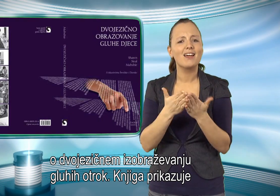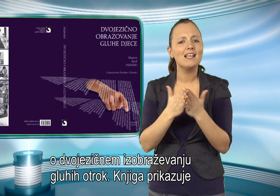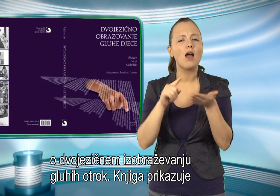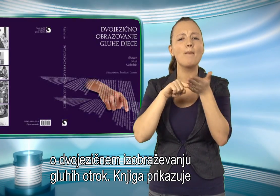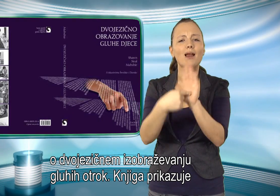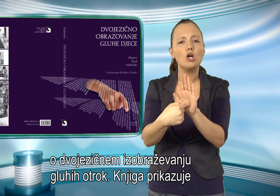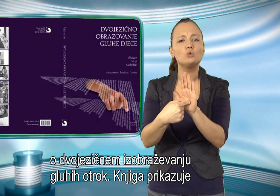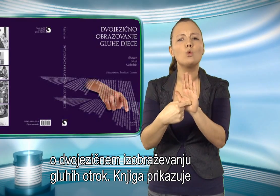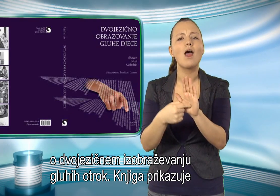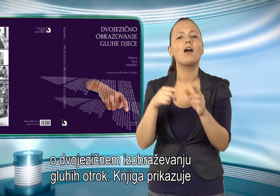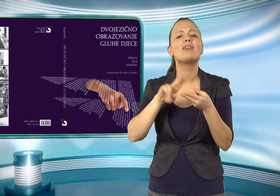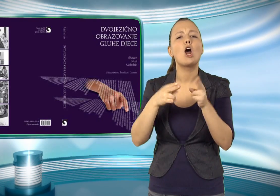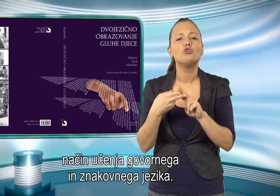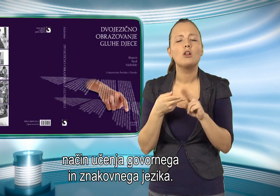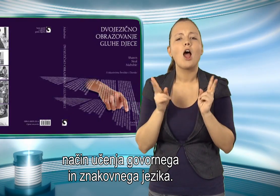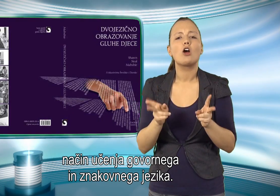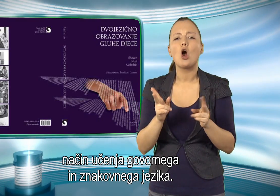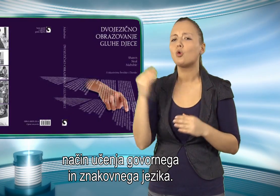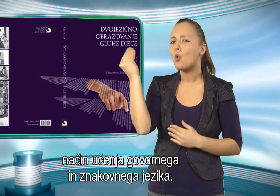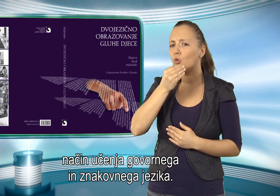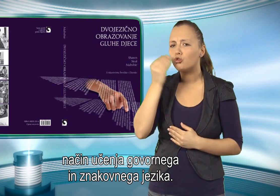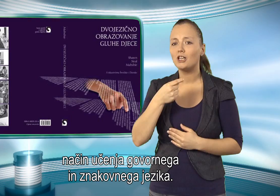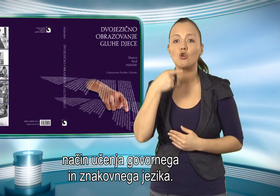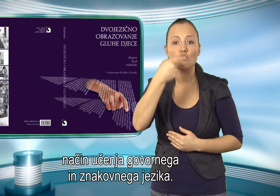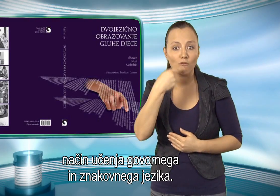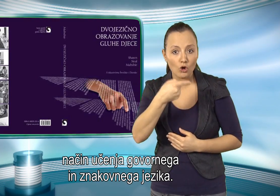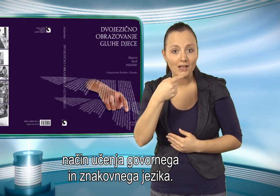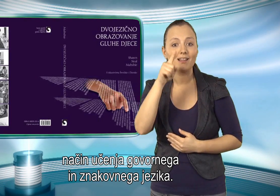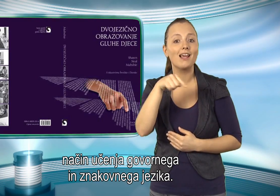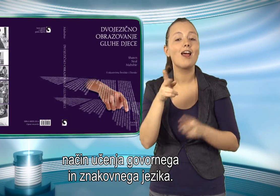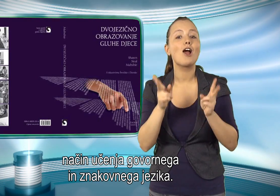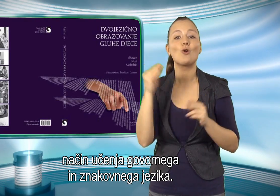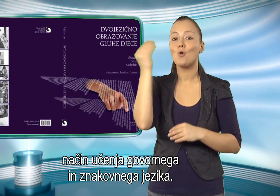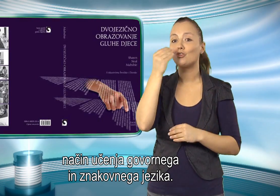Knjiga prikazuje način učenja govornega in znakovnega jezika.